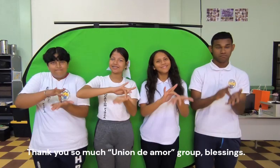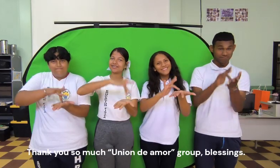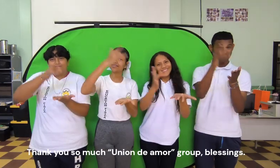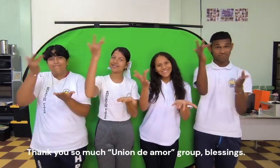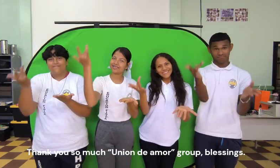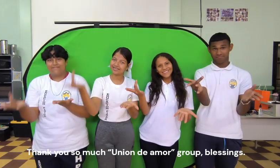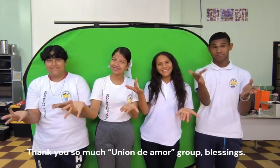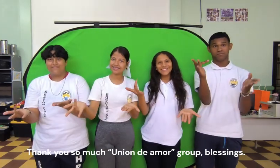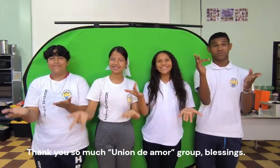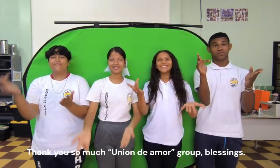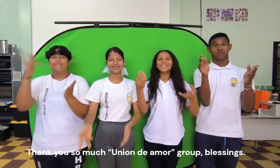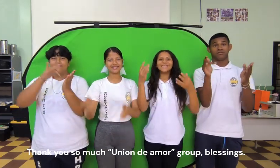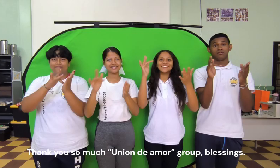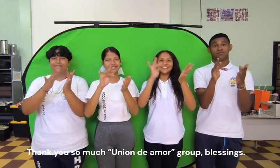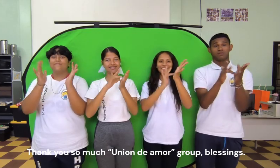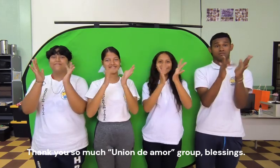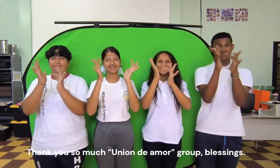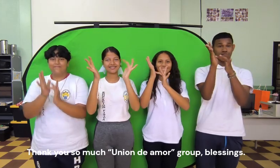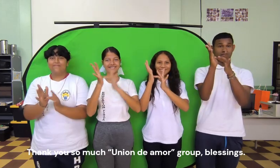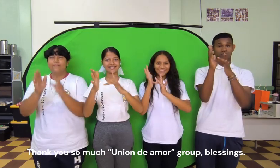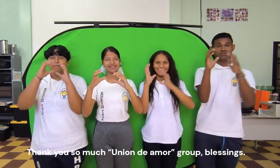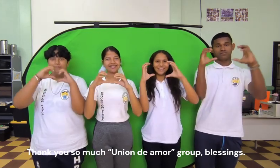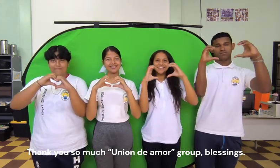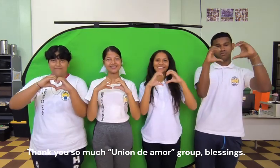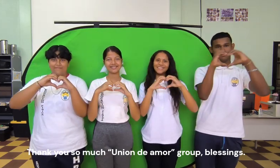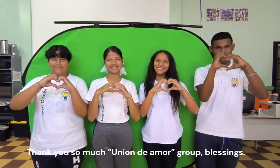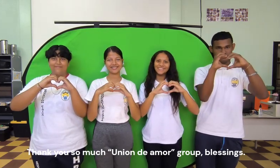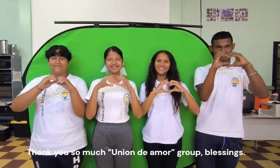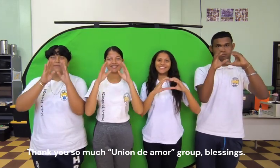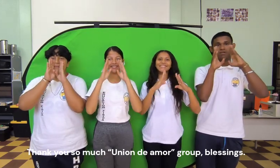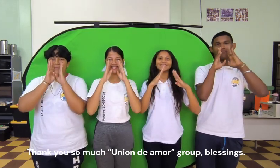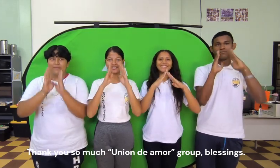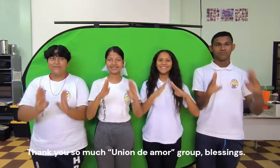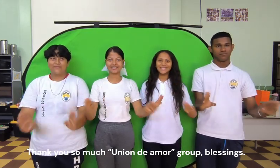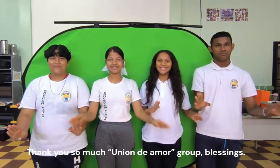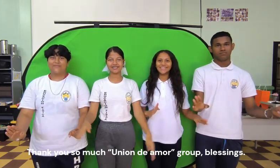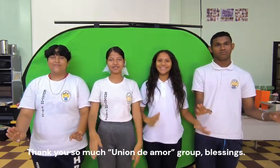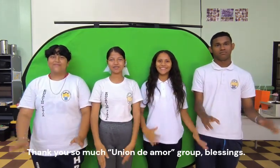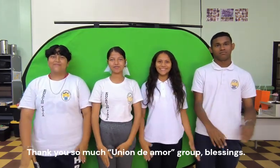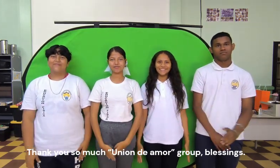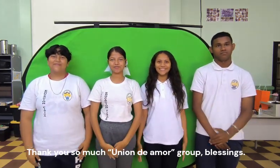Muchas gracias, Unión de Amor. Bendiciones.